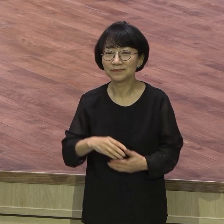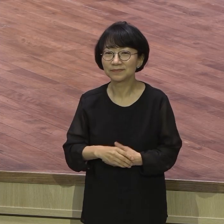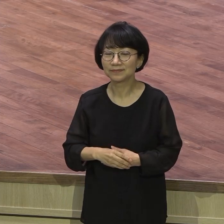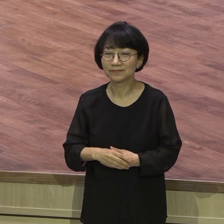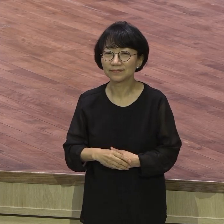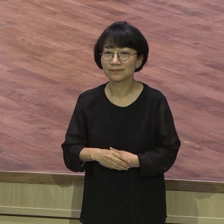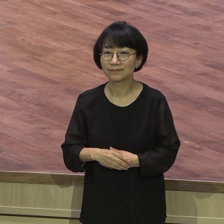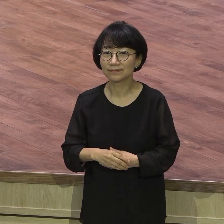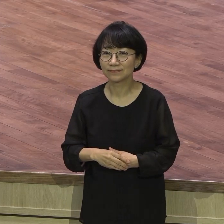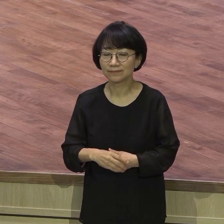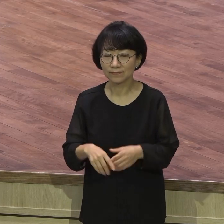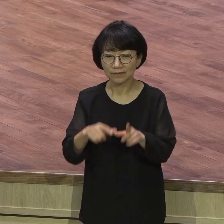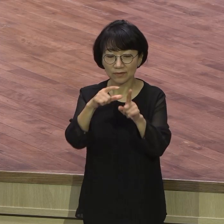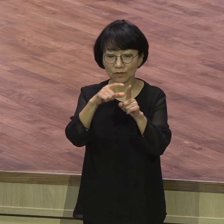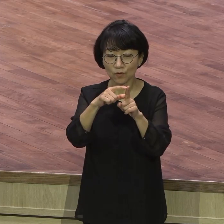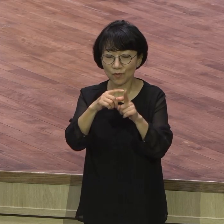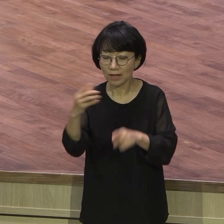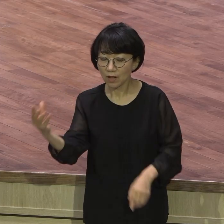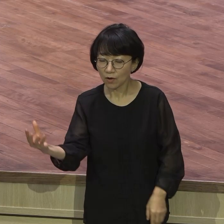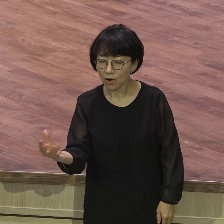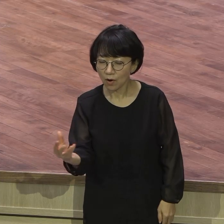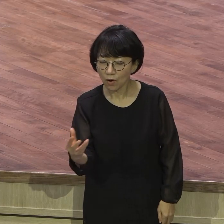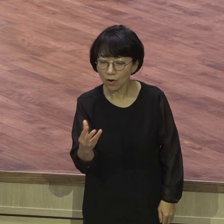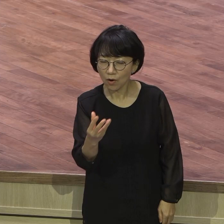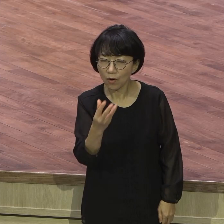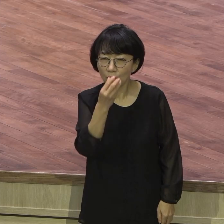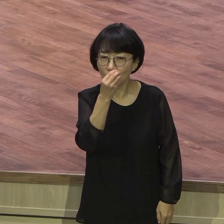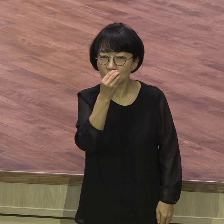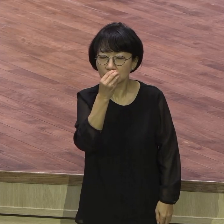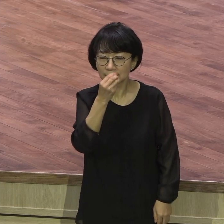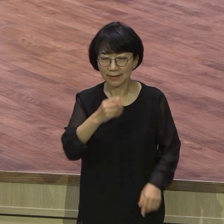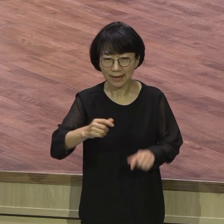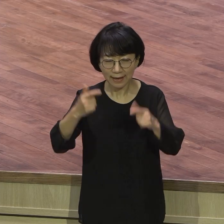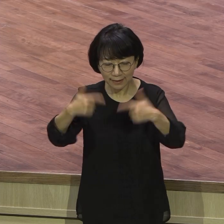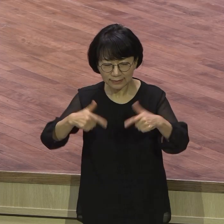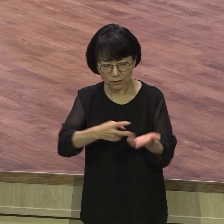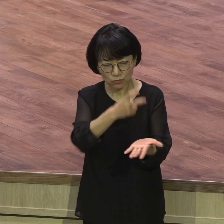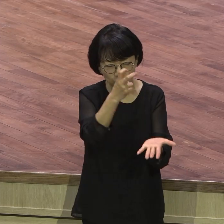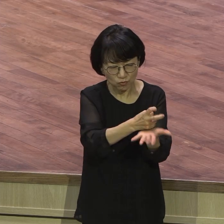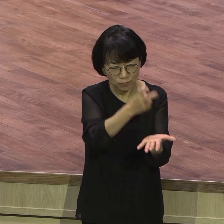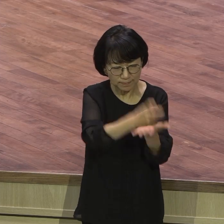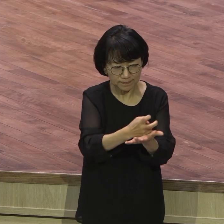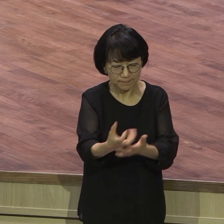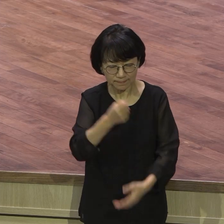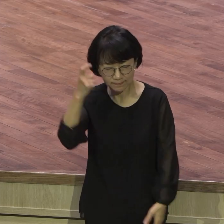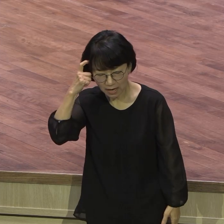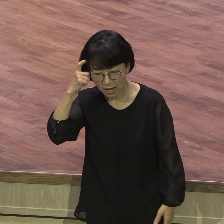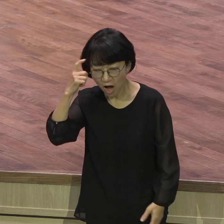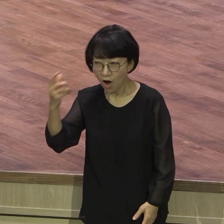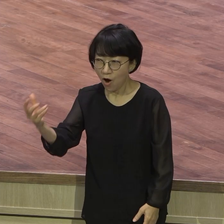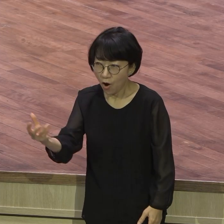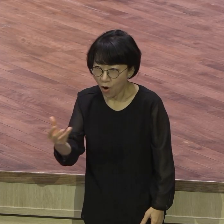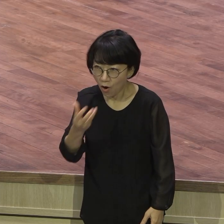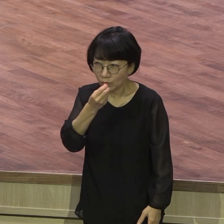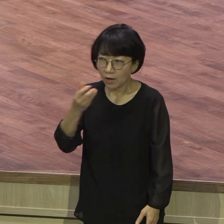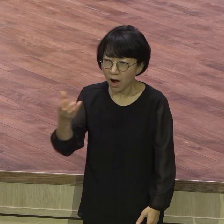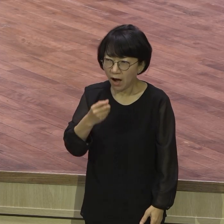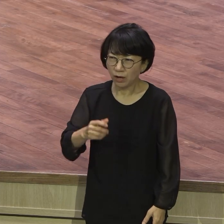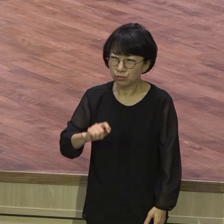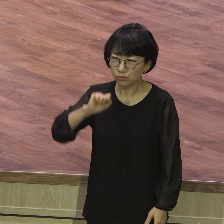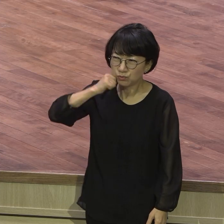거룩이라는 단어를 율법적으로 접근해서 그래요. 율법적 접근이 그렇습니다. 워낙 그렇게 우리가